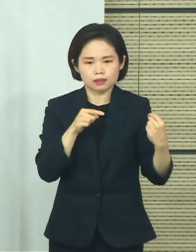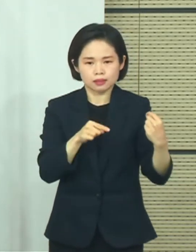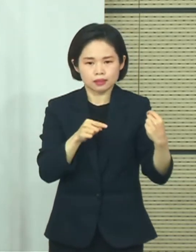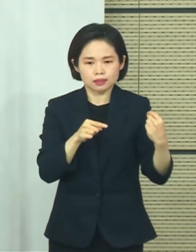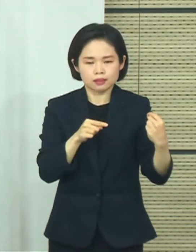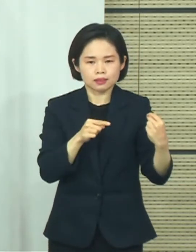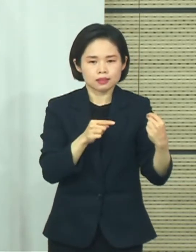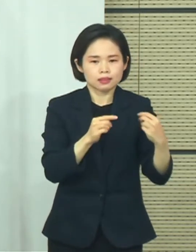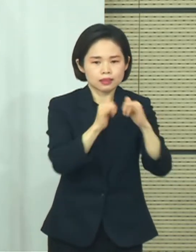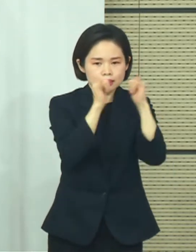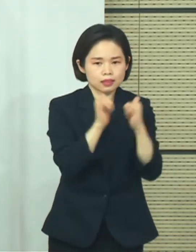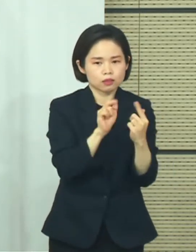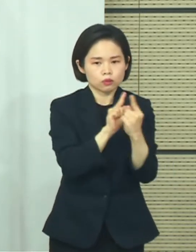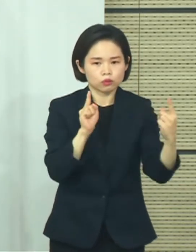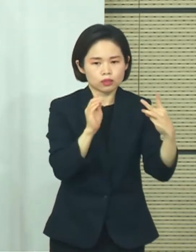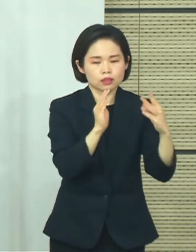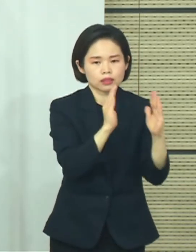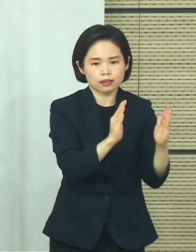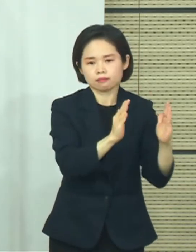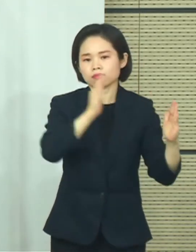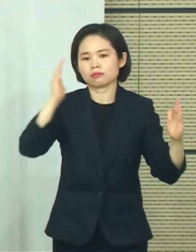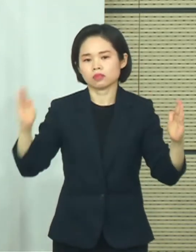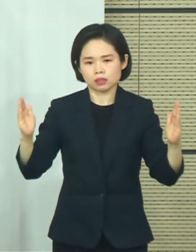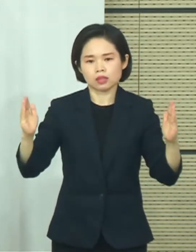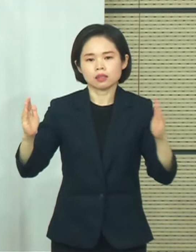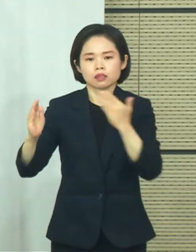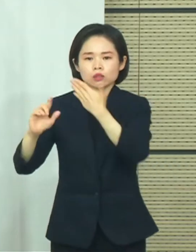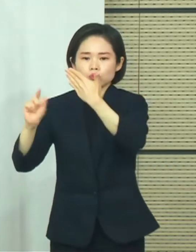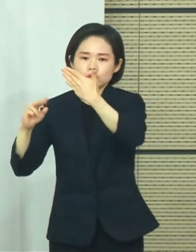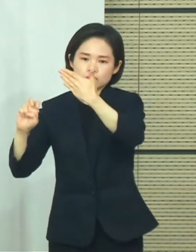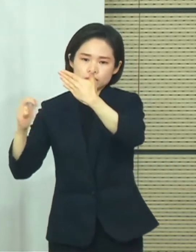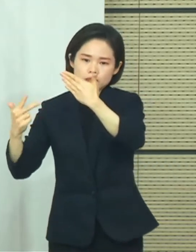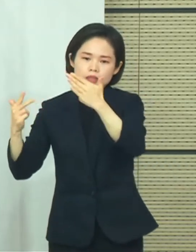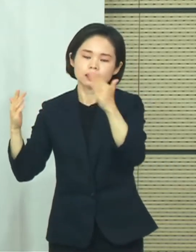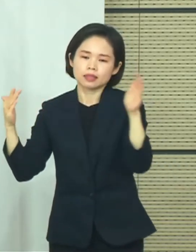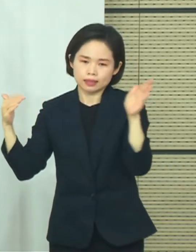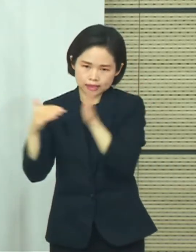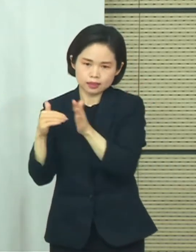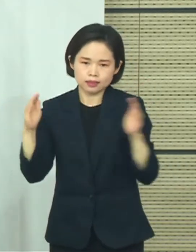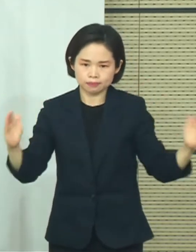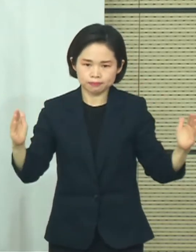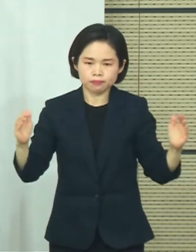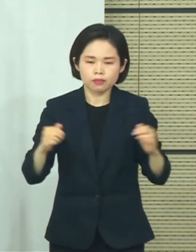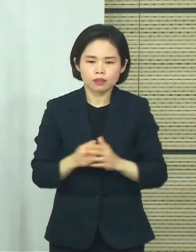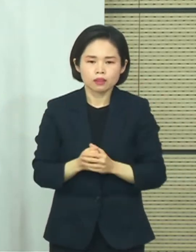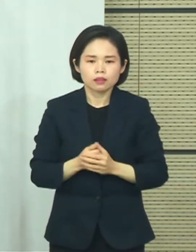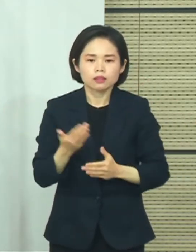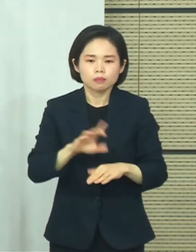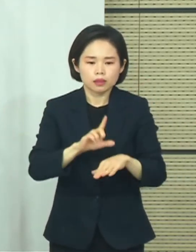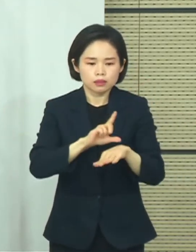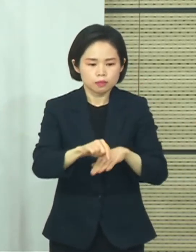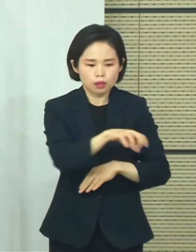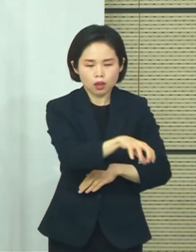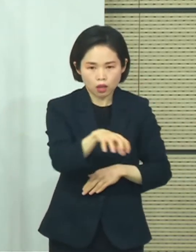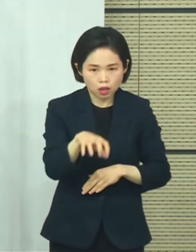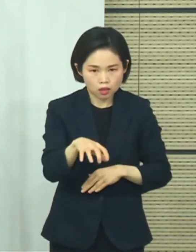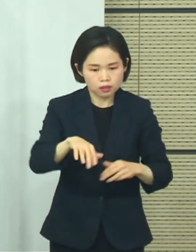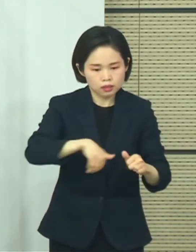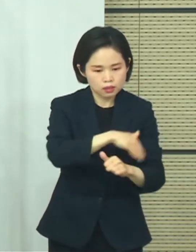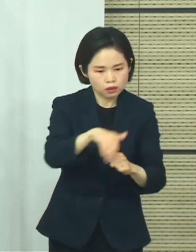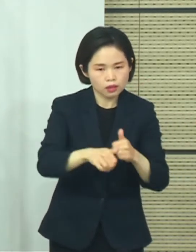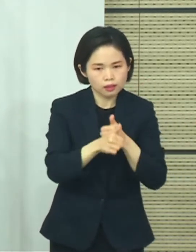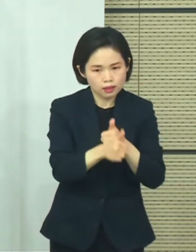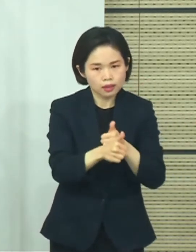연장 을 발표하였습니다 다만 지자체별 상황에 따라 그 조치의 내용과 적용